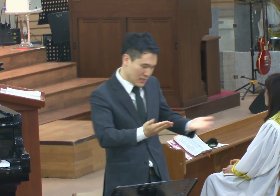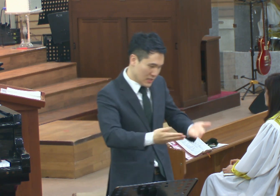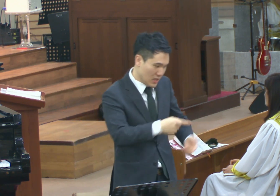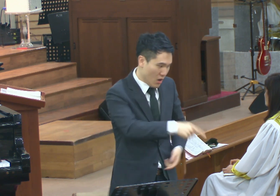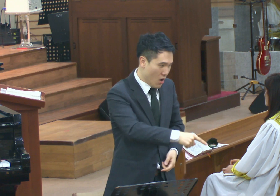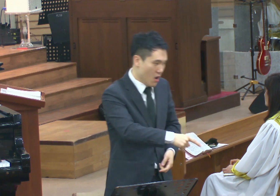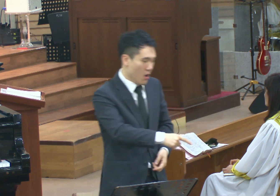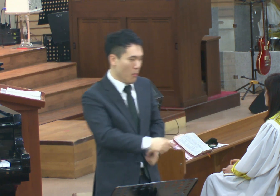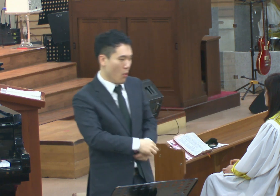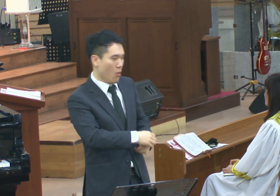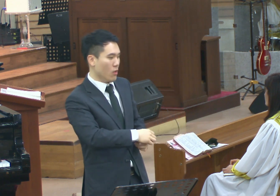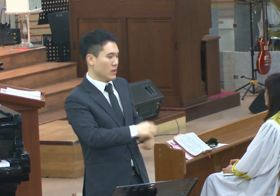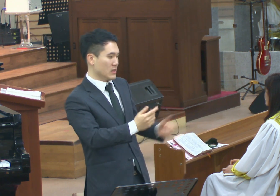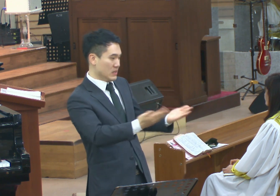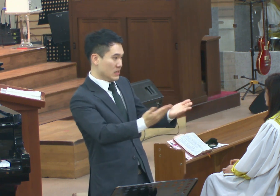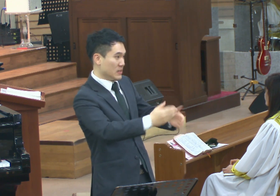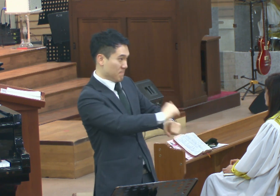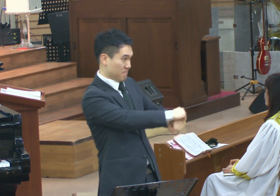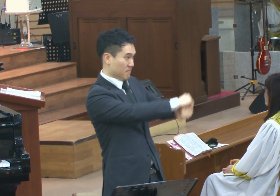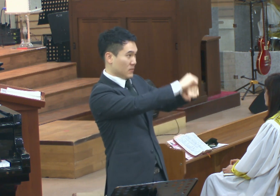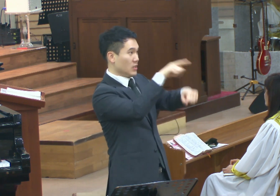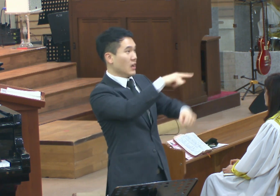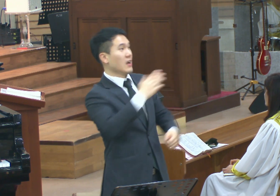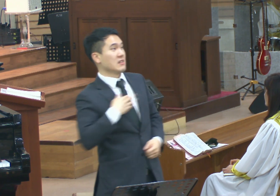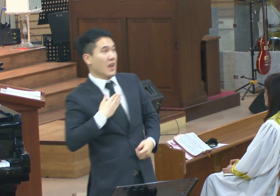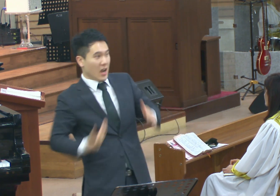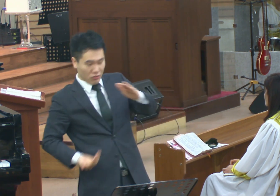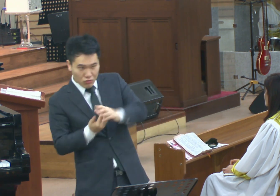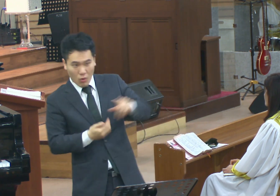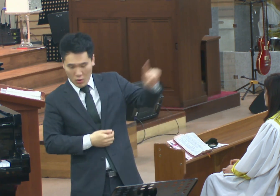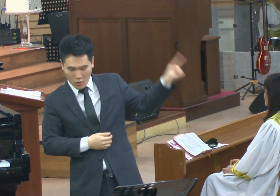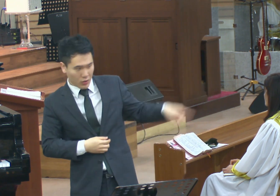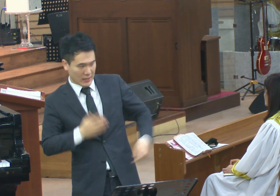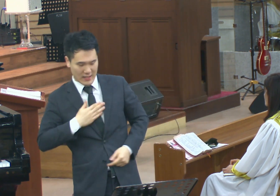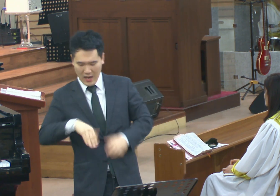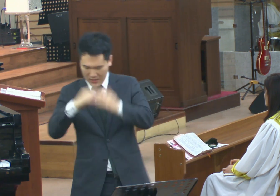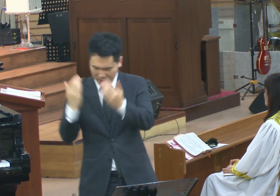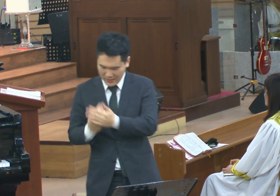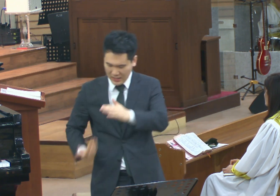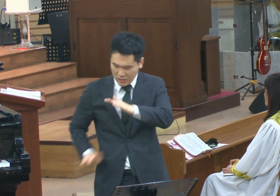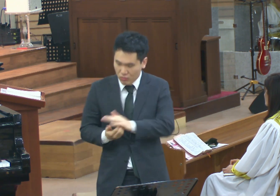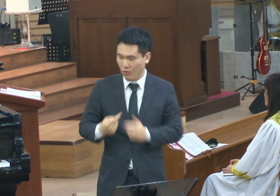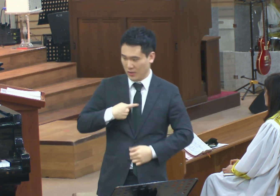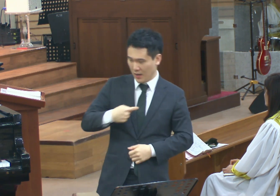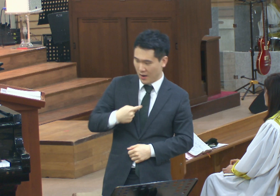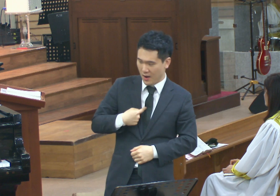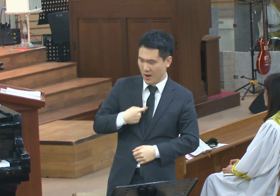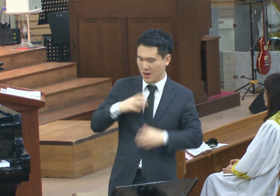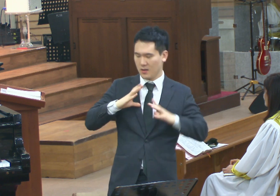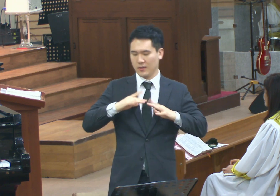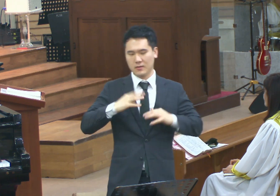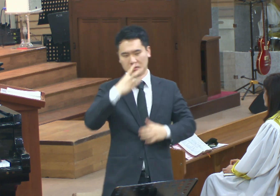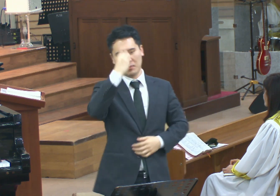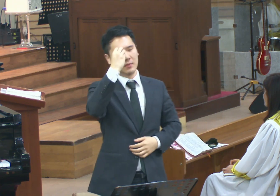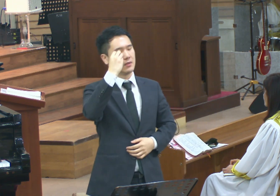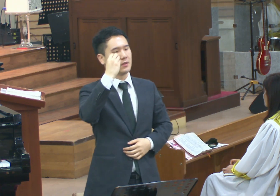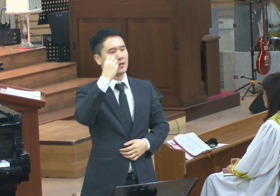생각하고 알아주기를 바라고 그러지 않아야 돼요. 그래야 다른 사람들을 인정하고 하나님을 높일 수 있다 하는 교훈을